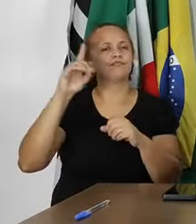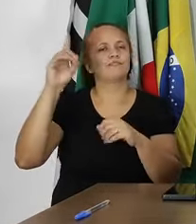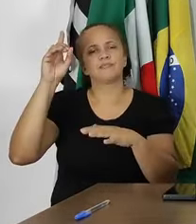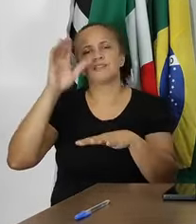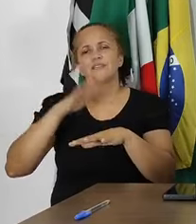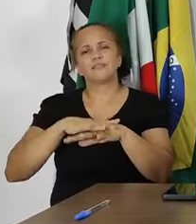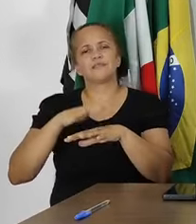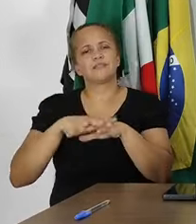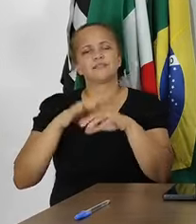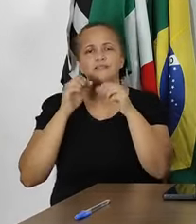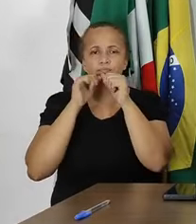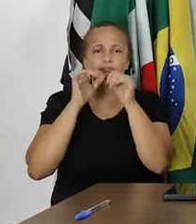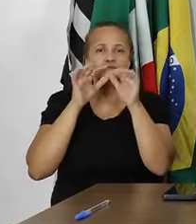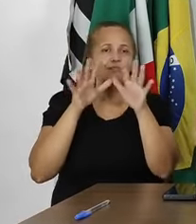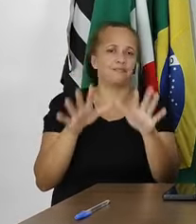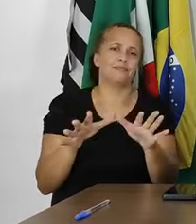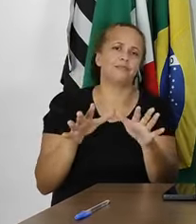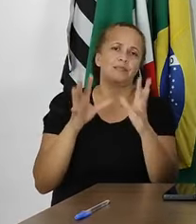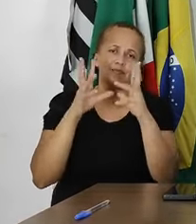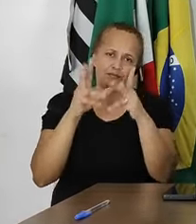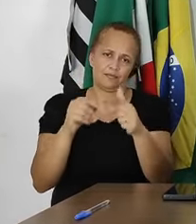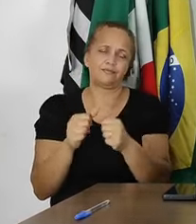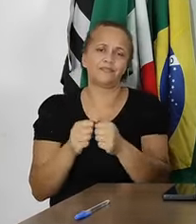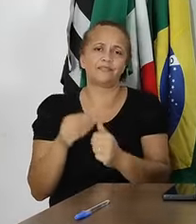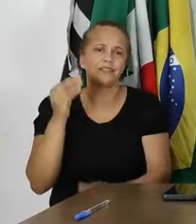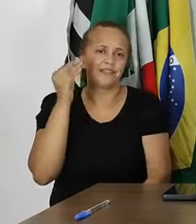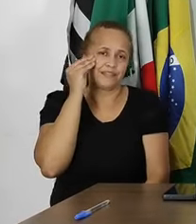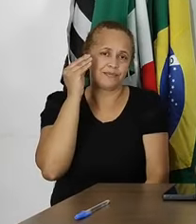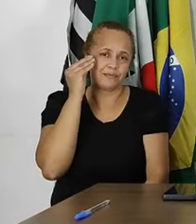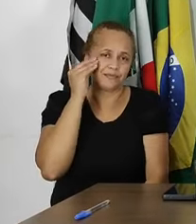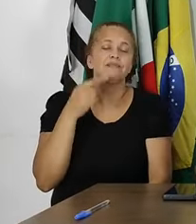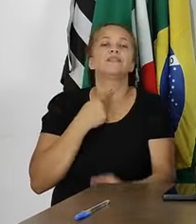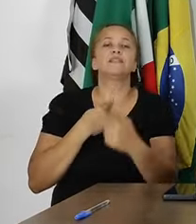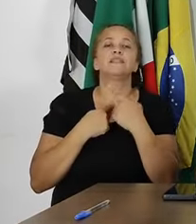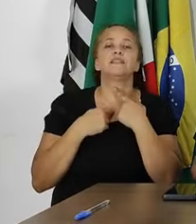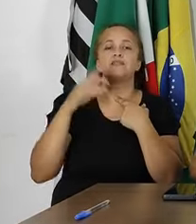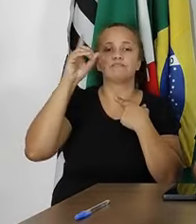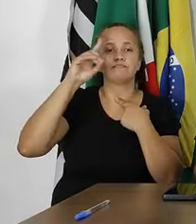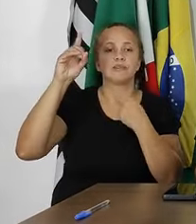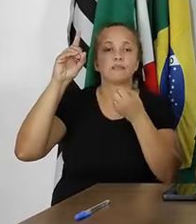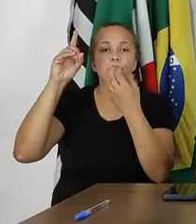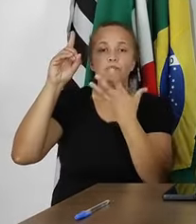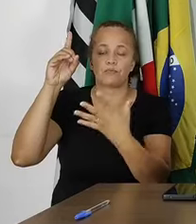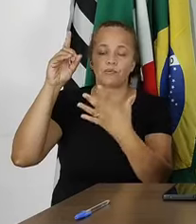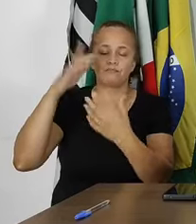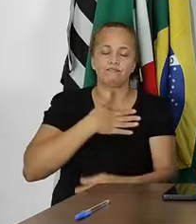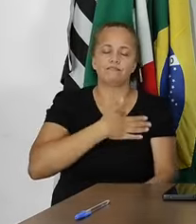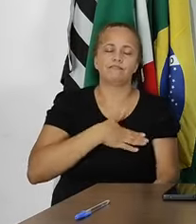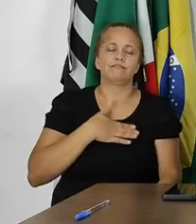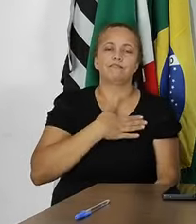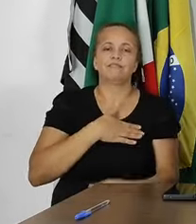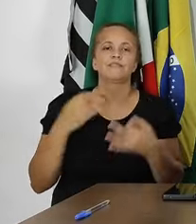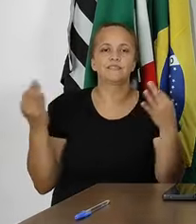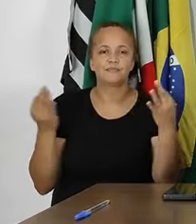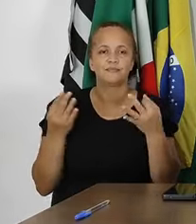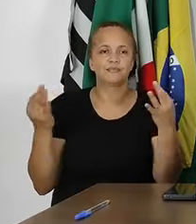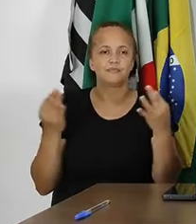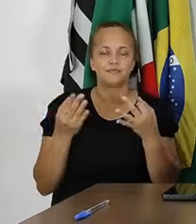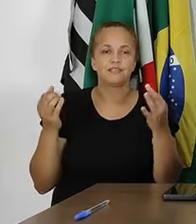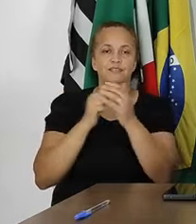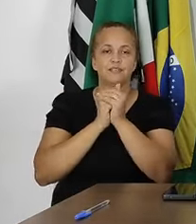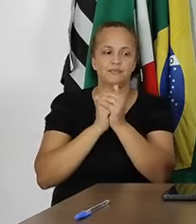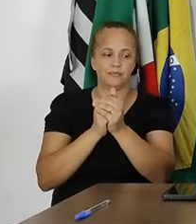essas situações e experimentar a vontade de Deus, que é boa, agradável e perfeita.